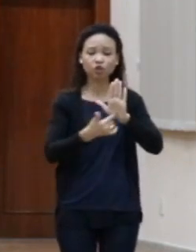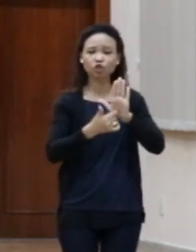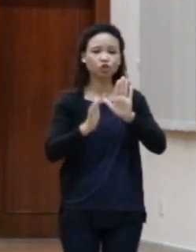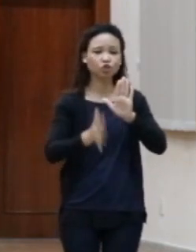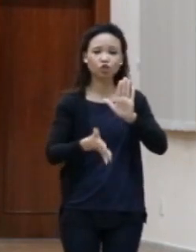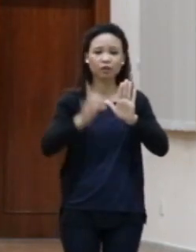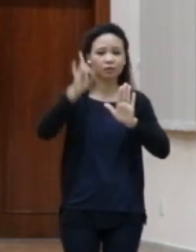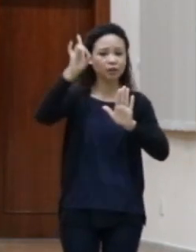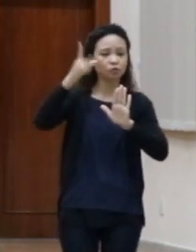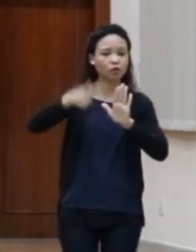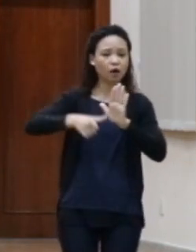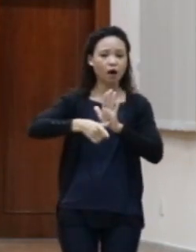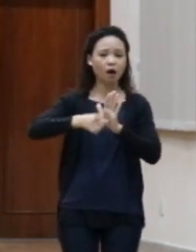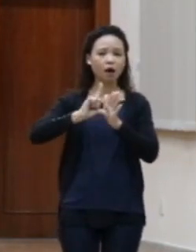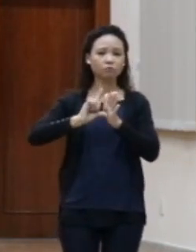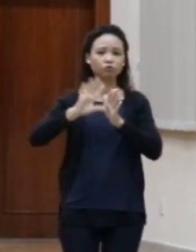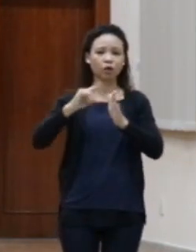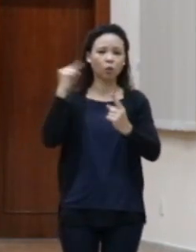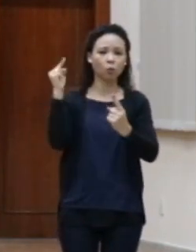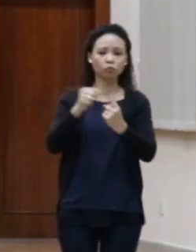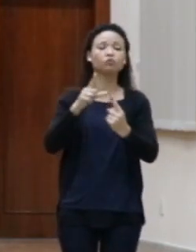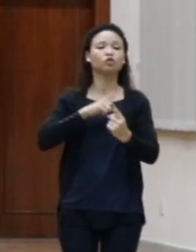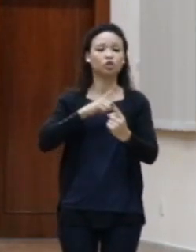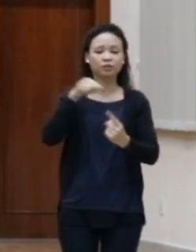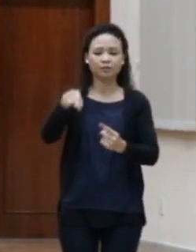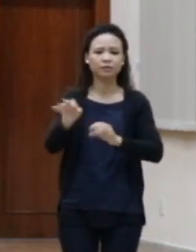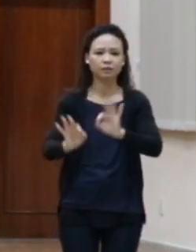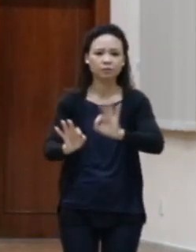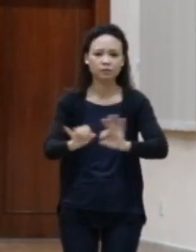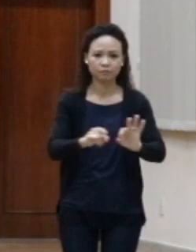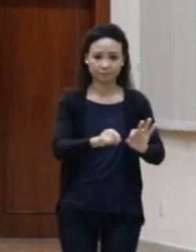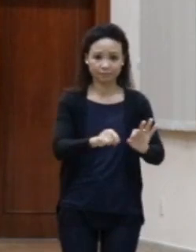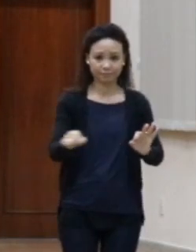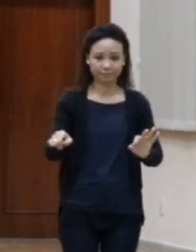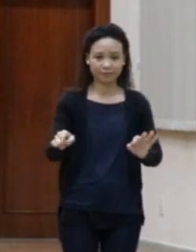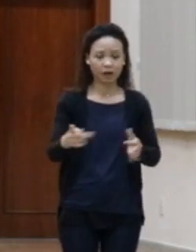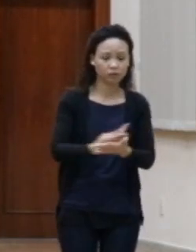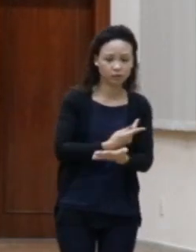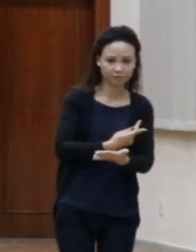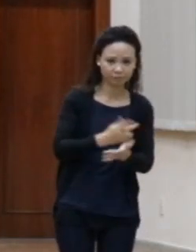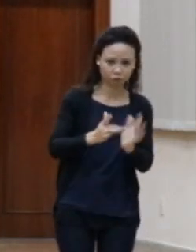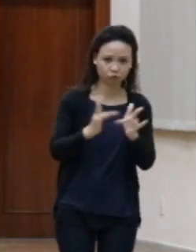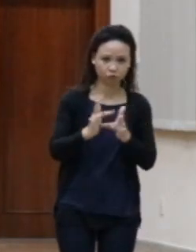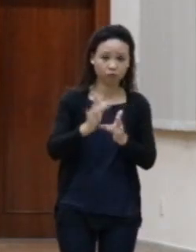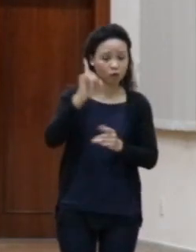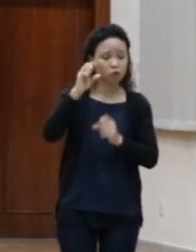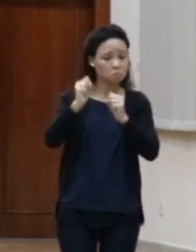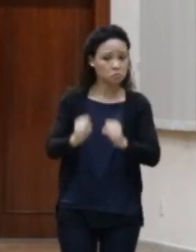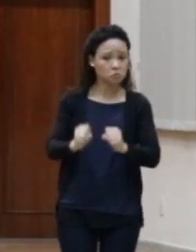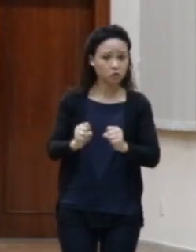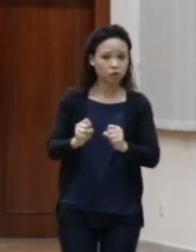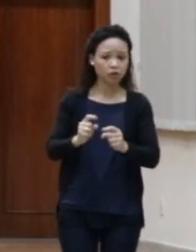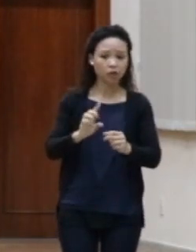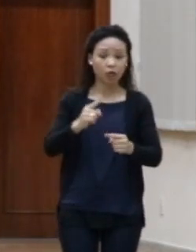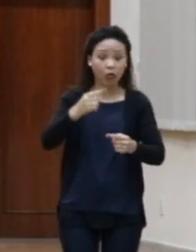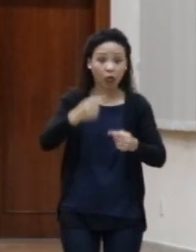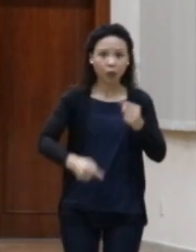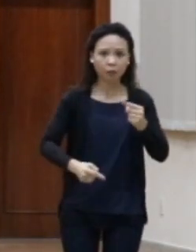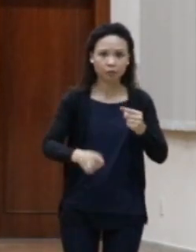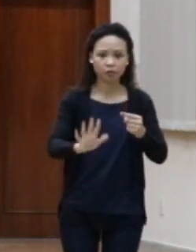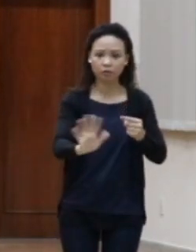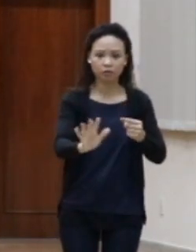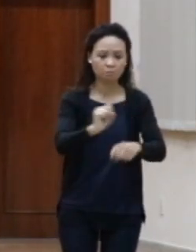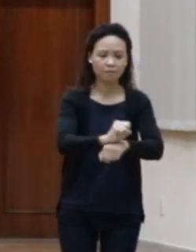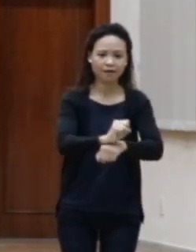por Deus. Deus poderia ter impedido aquilo. Sim, Ele poderia. Mas o texto de Atos,